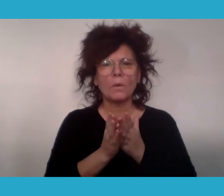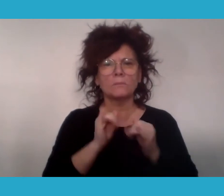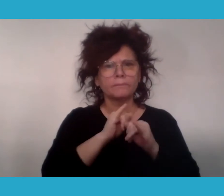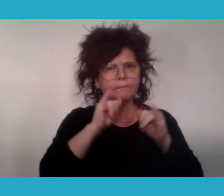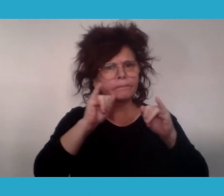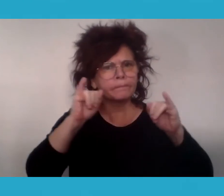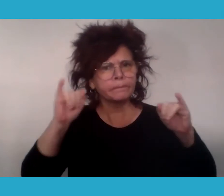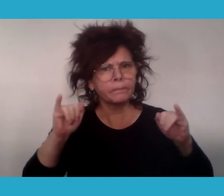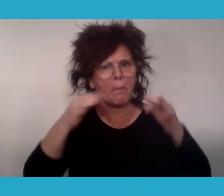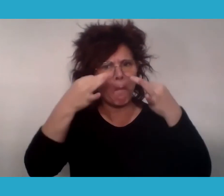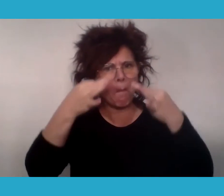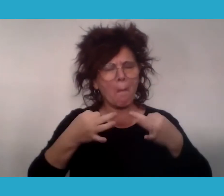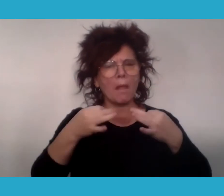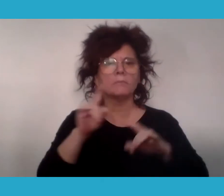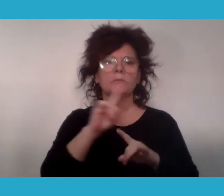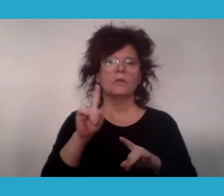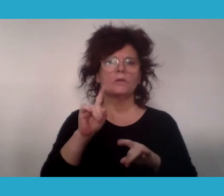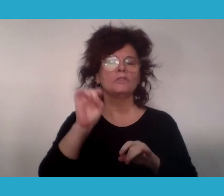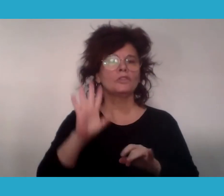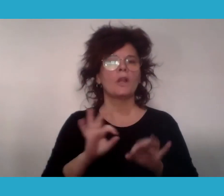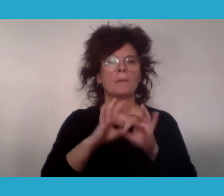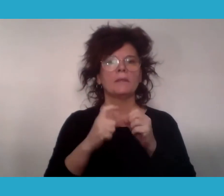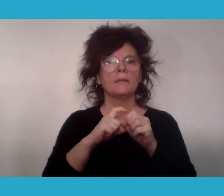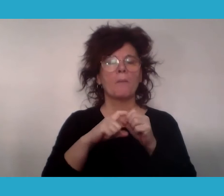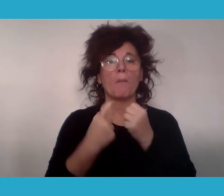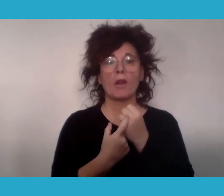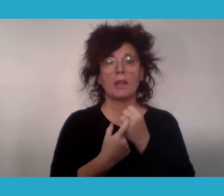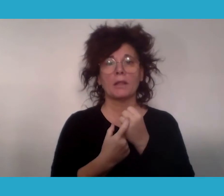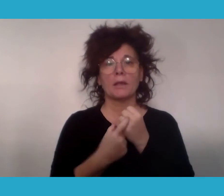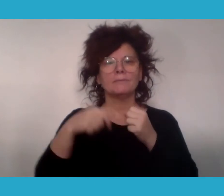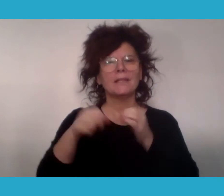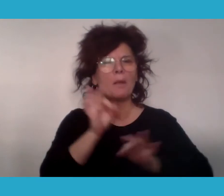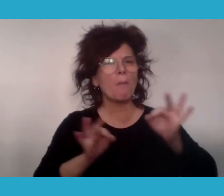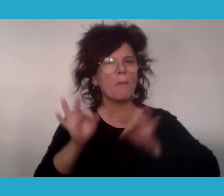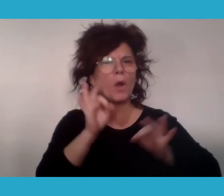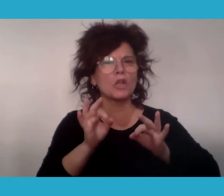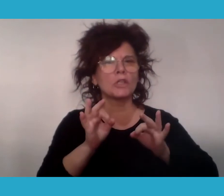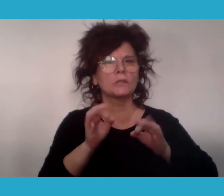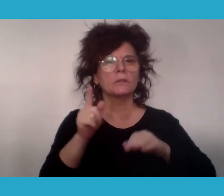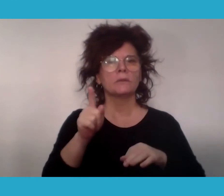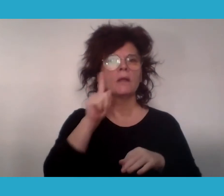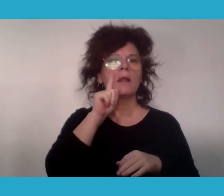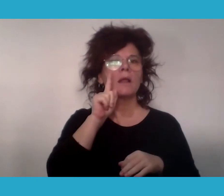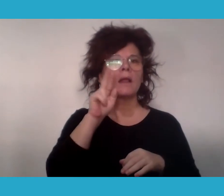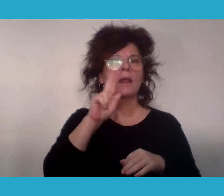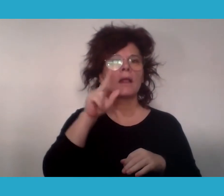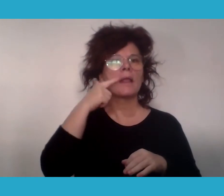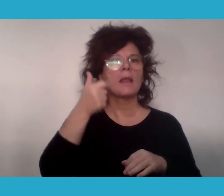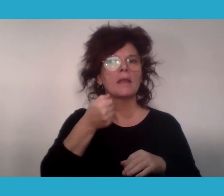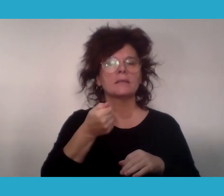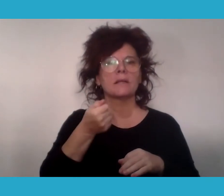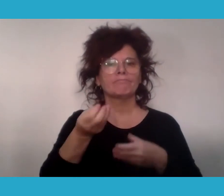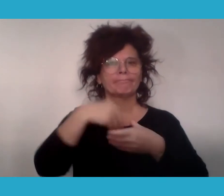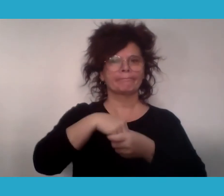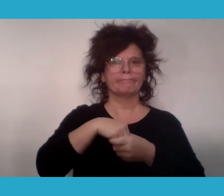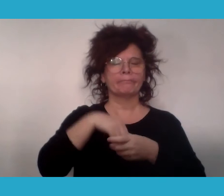medios de comunicación oficiales, salvo por YouTube, que este proyecto es parte del IRSA, que permite un fluido tránsito comercial. Este es el